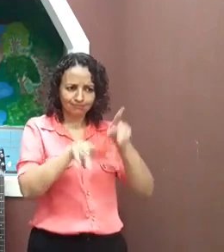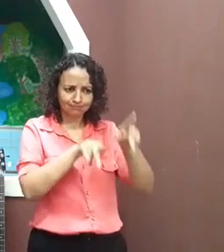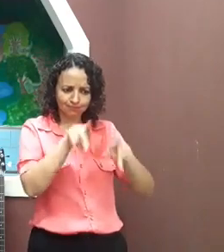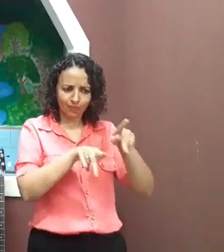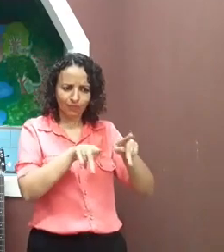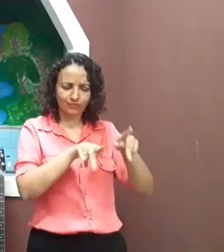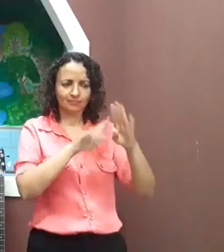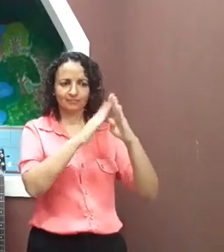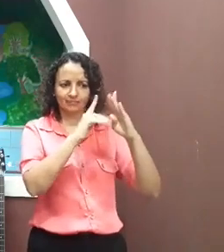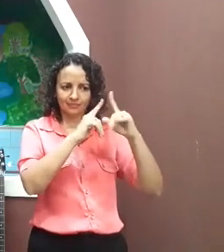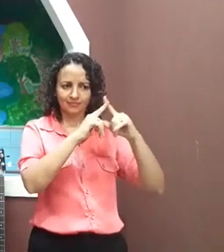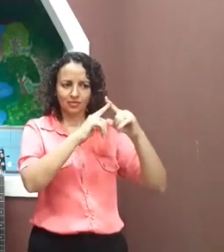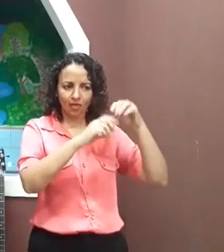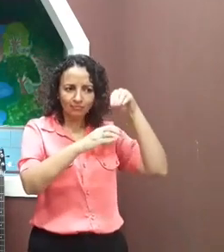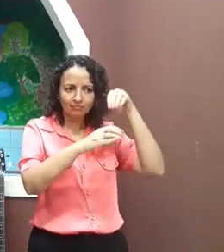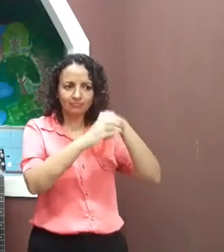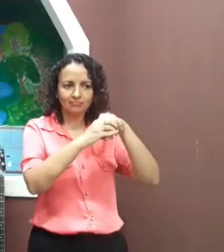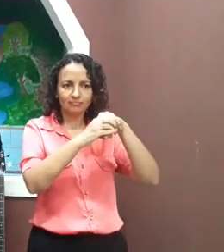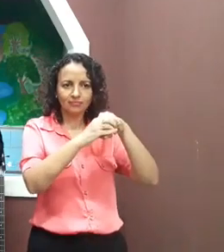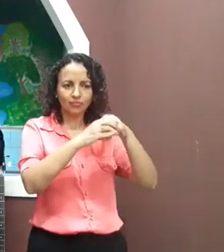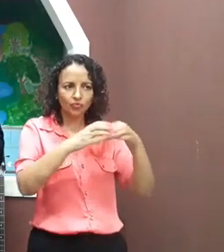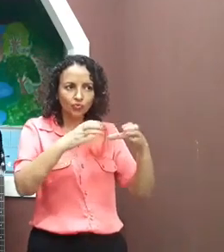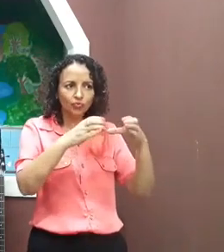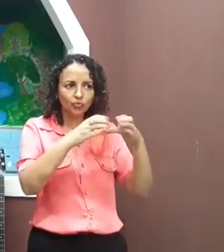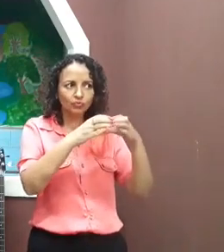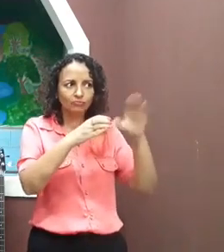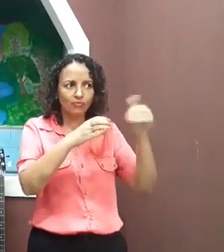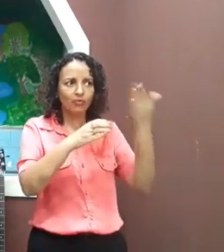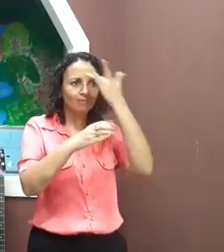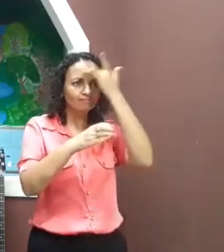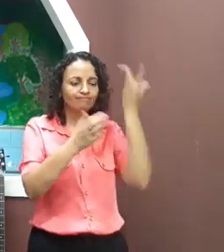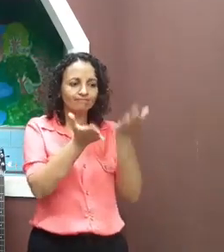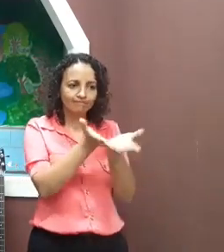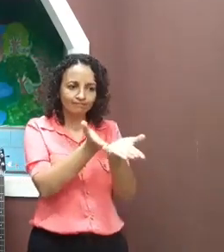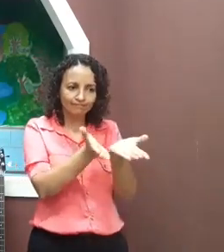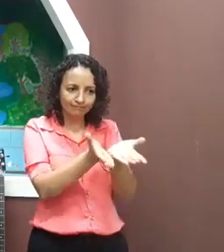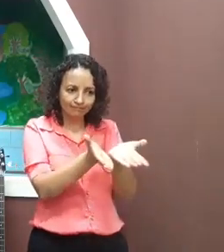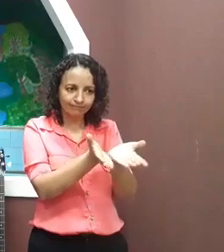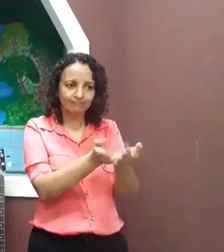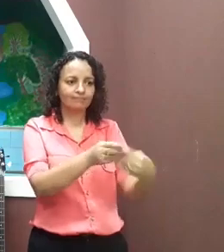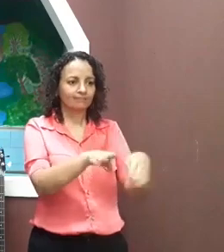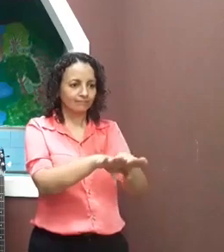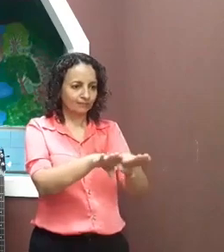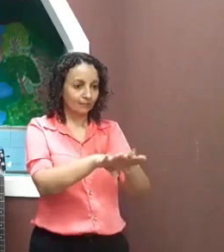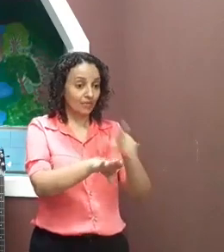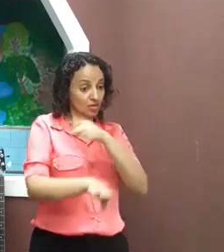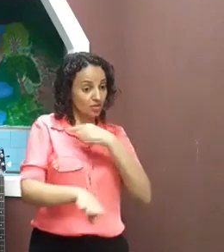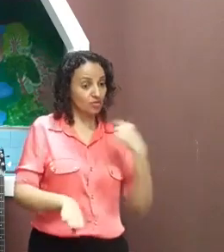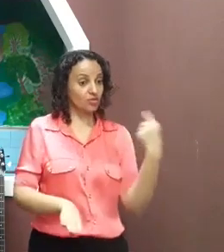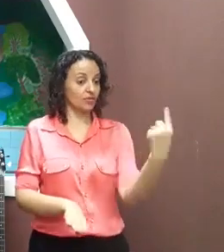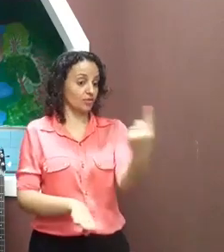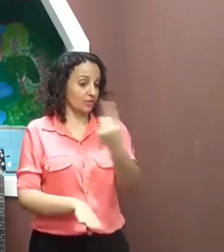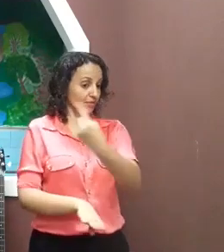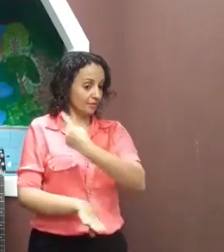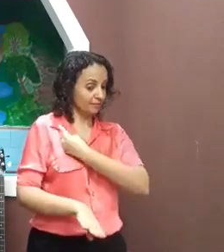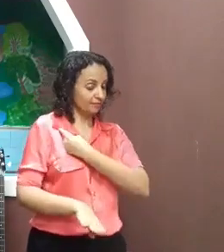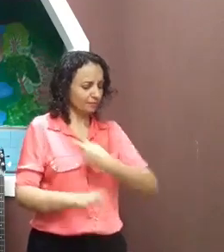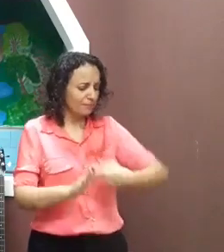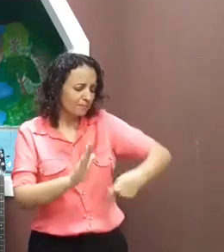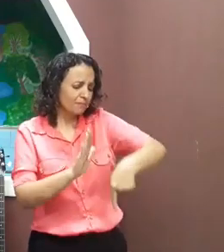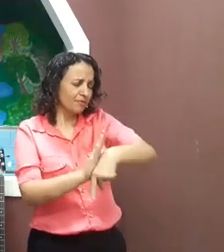Deus como todos os outros cristãos. Então nós somos cidadãos do país de Deus,